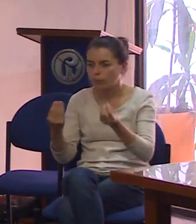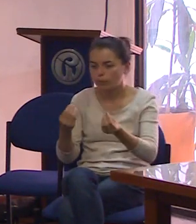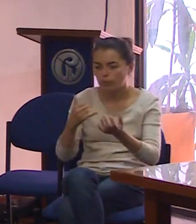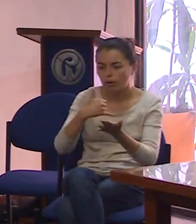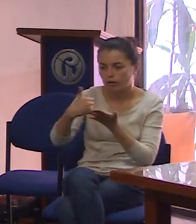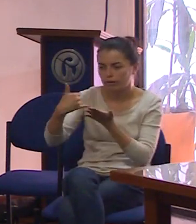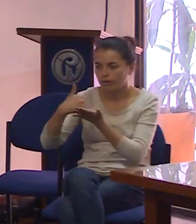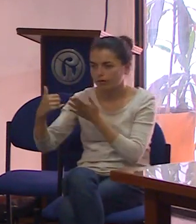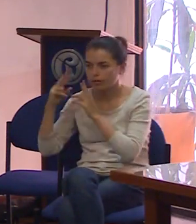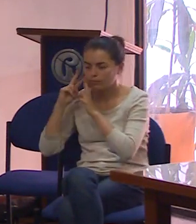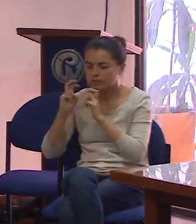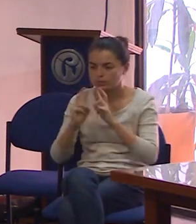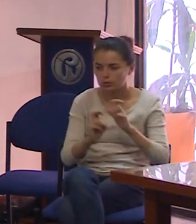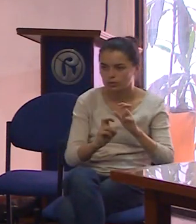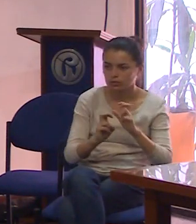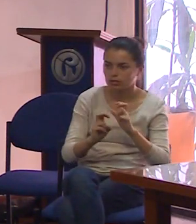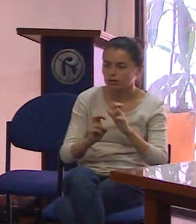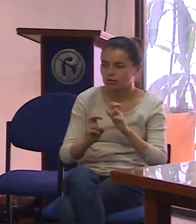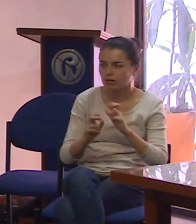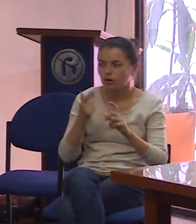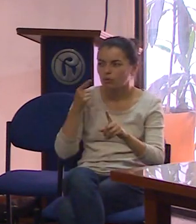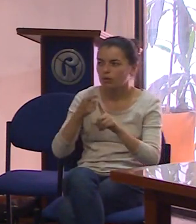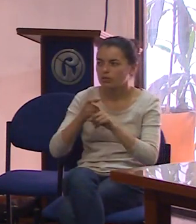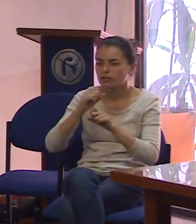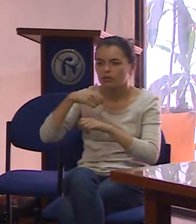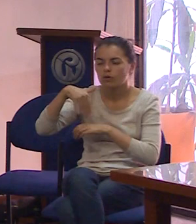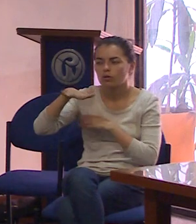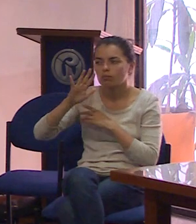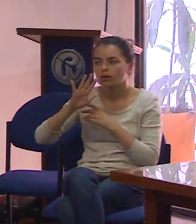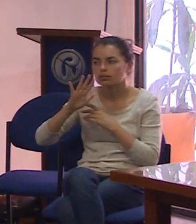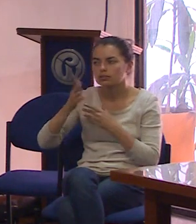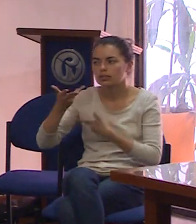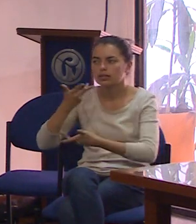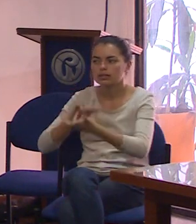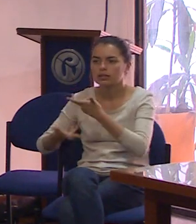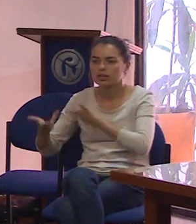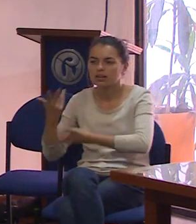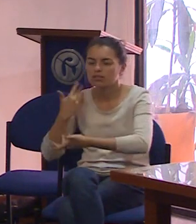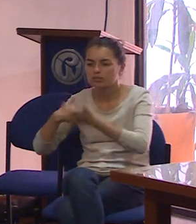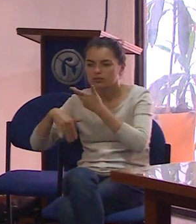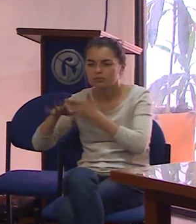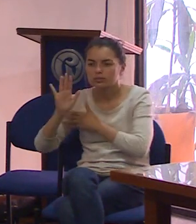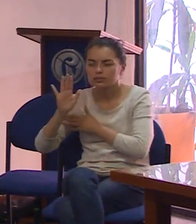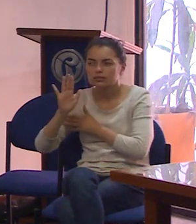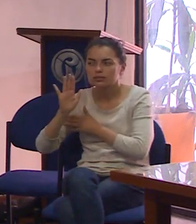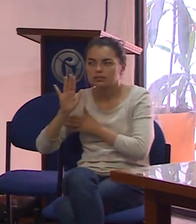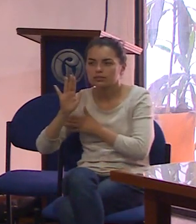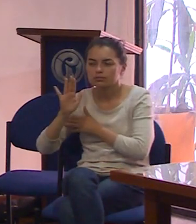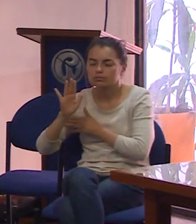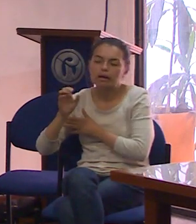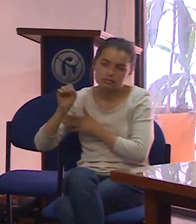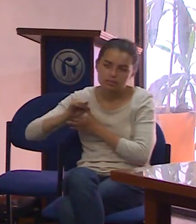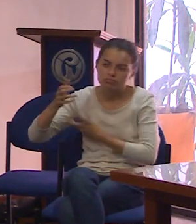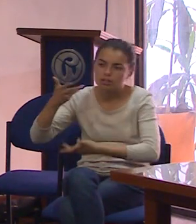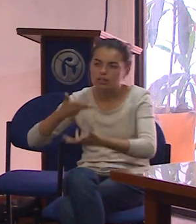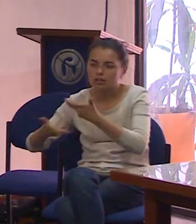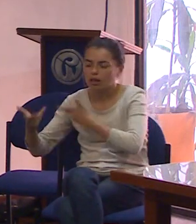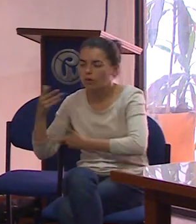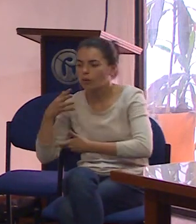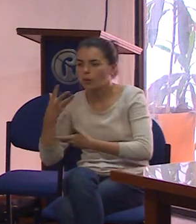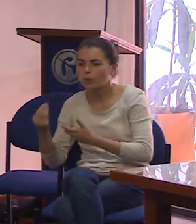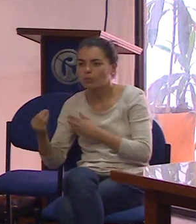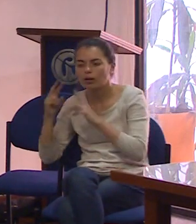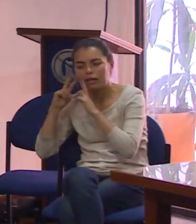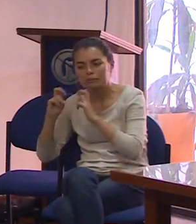investigación. Entonces, la intención es interactuar de una manera más, pues, sí, interactuar con esos grupos de